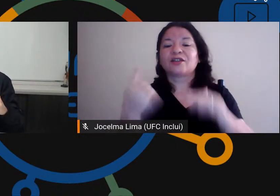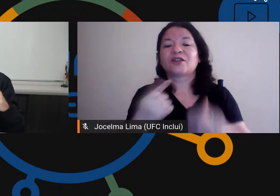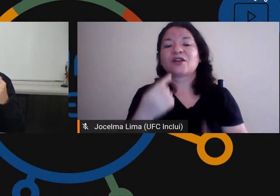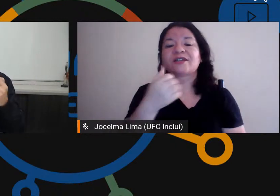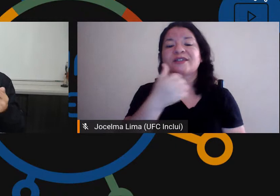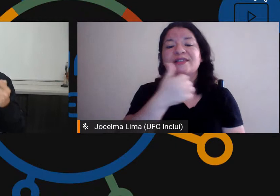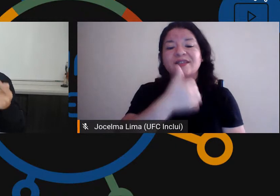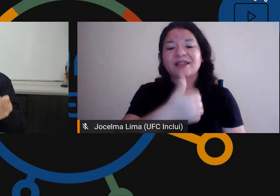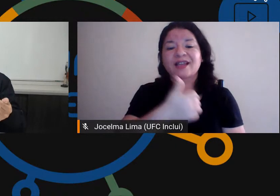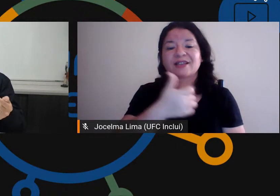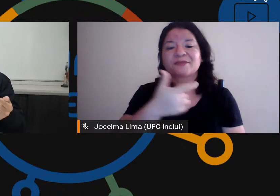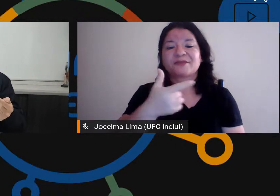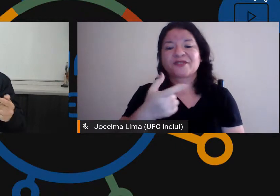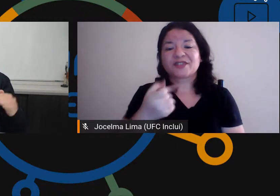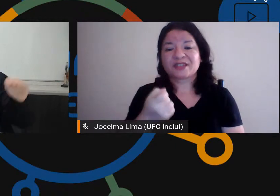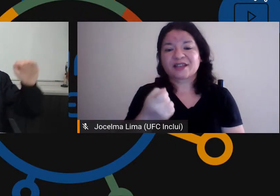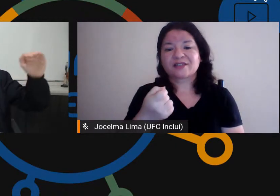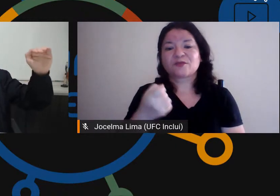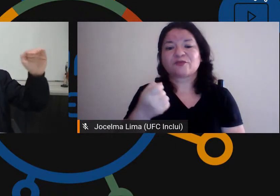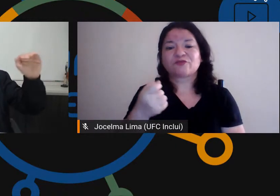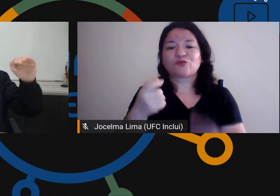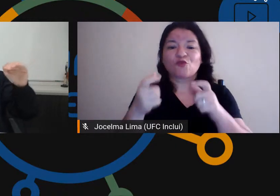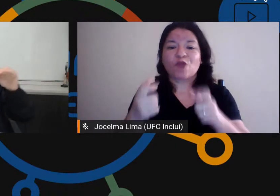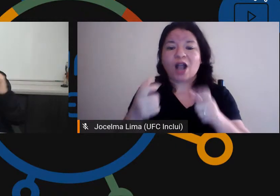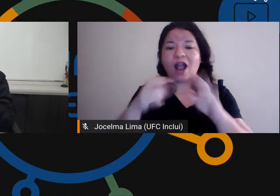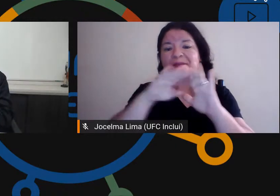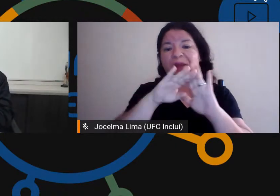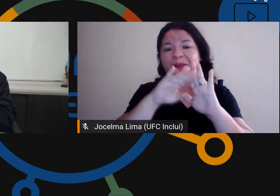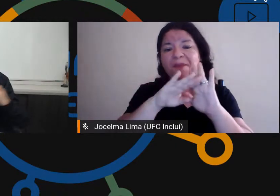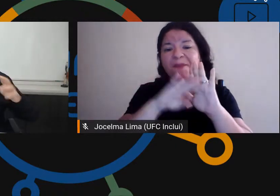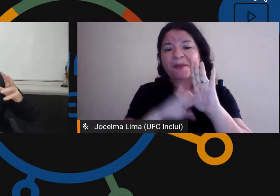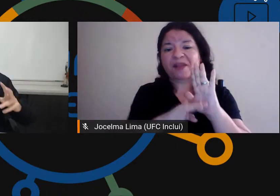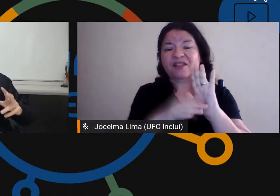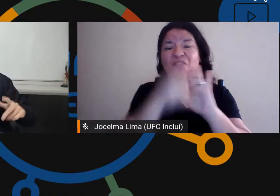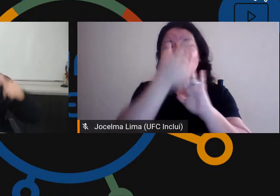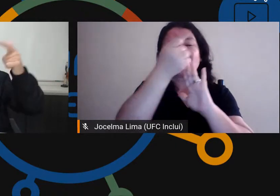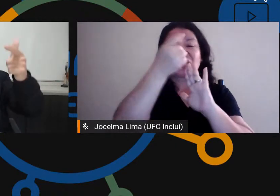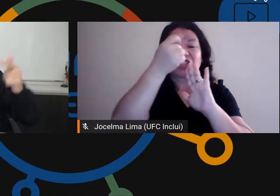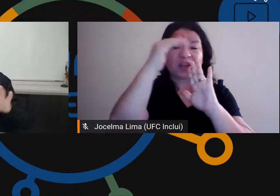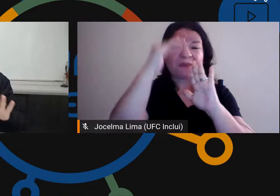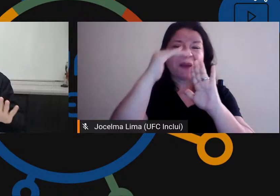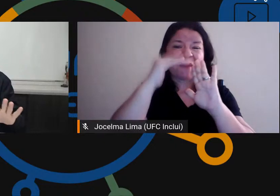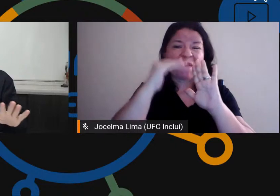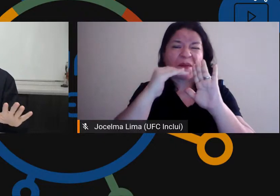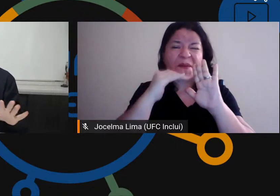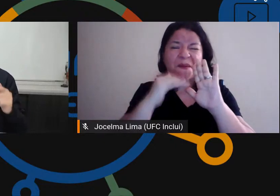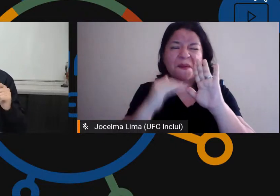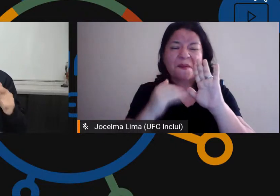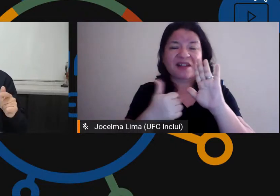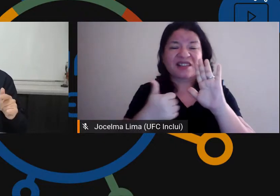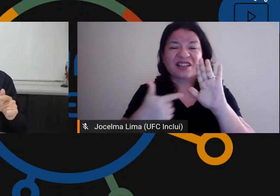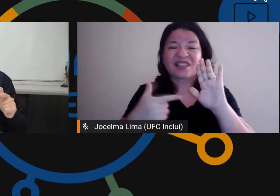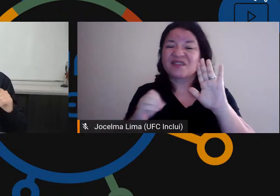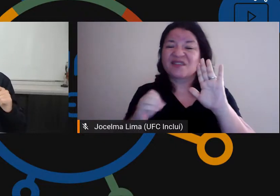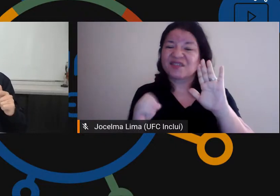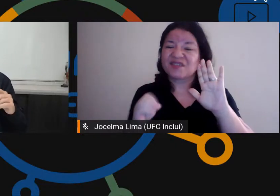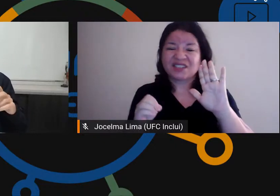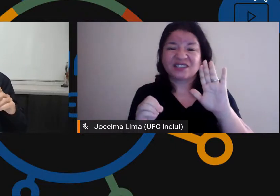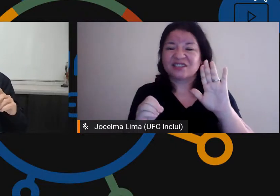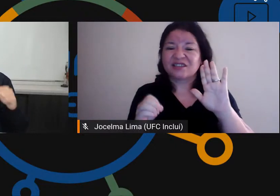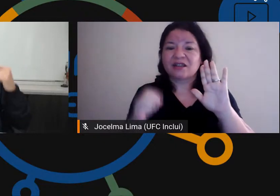pela análise de eficiência científica. Ou seja, a queda foi contínua, não teve momentos de melhora, não teve. O que teve momentos